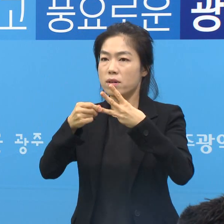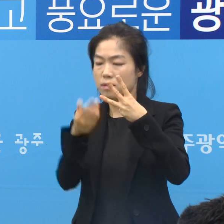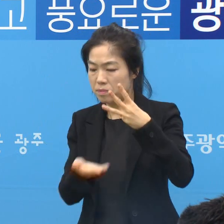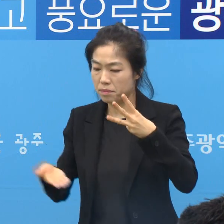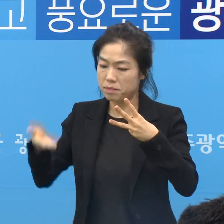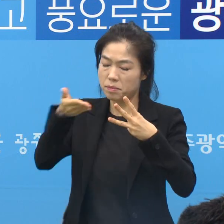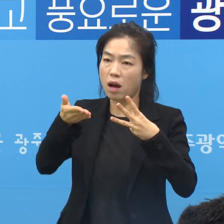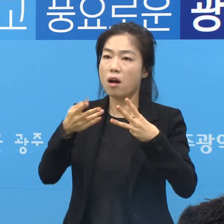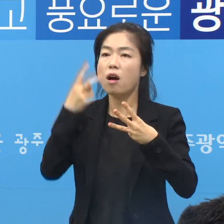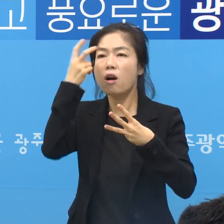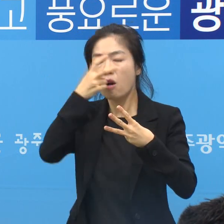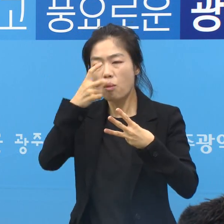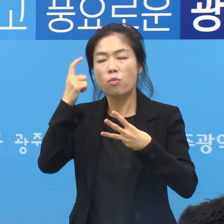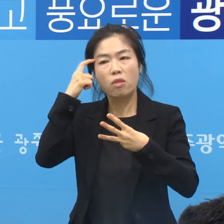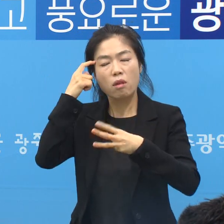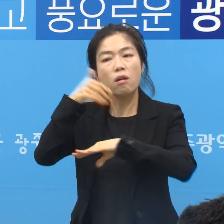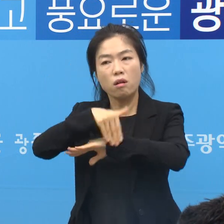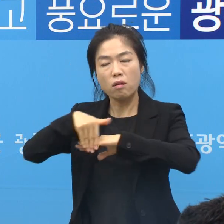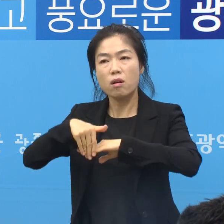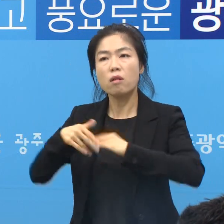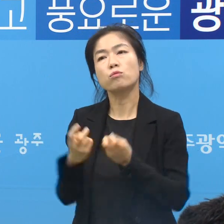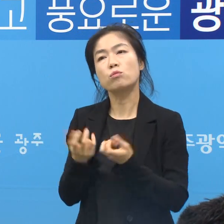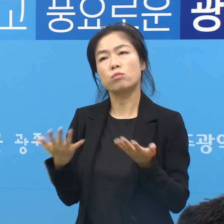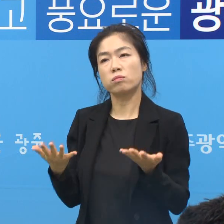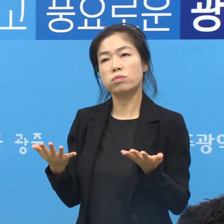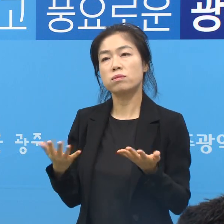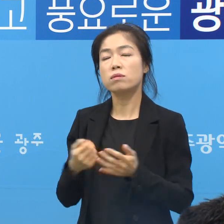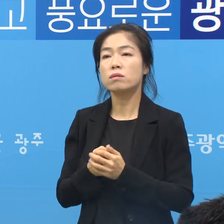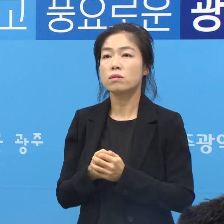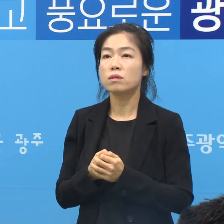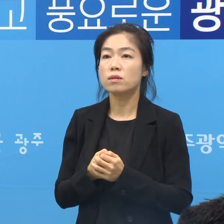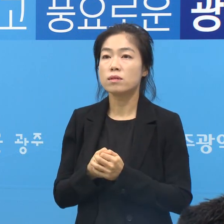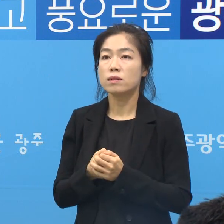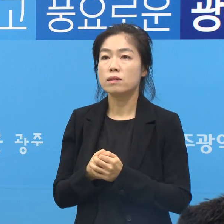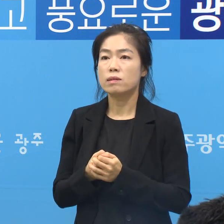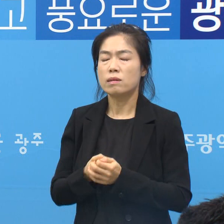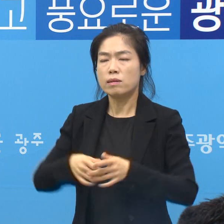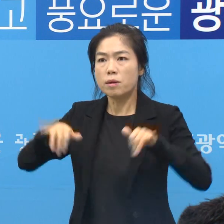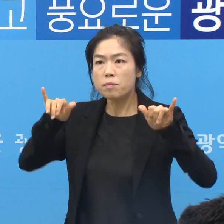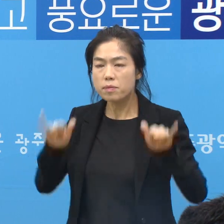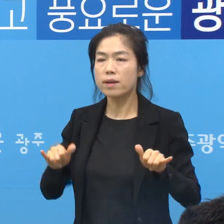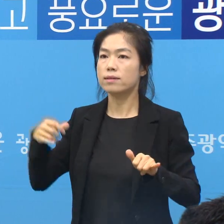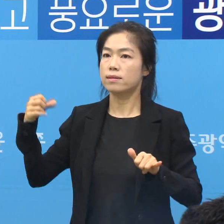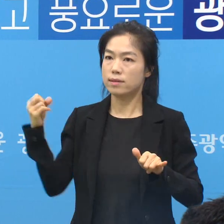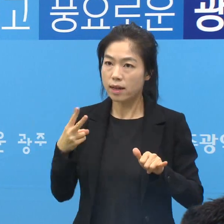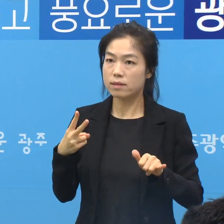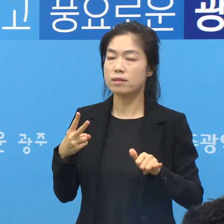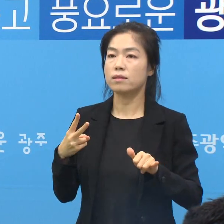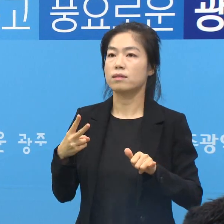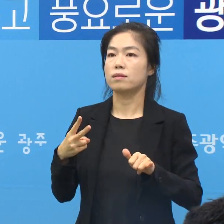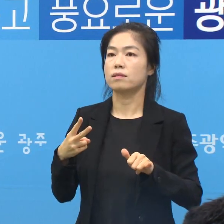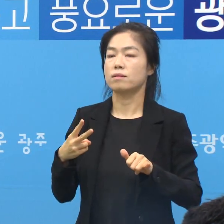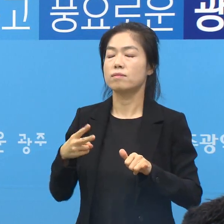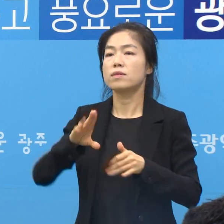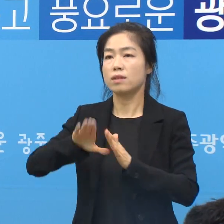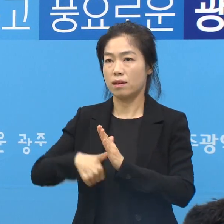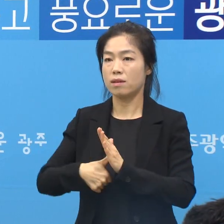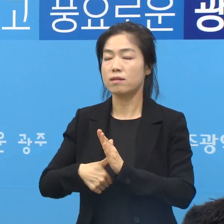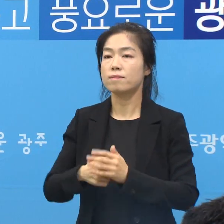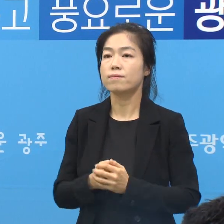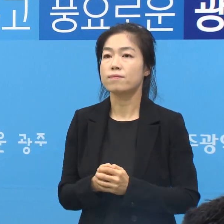격상을 검토하지 않을 수 없습니다. 긴장의 끈을 다시 바짝 조여매야 할